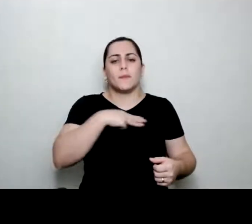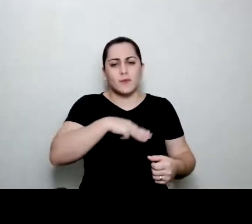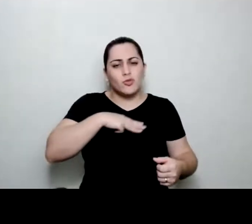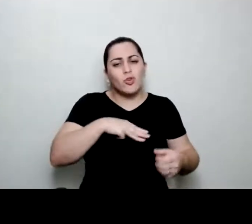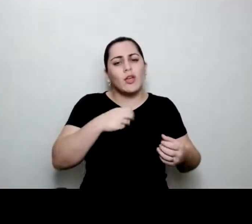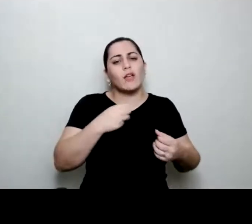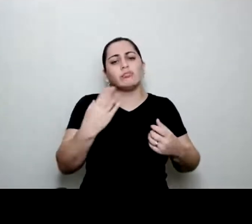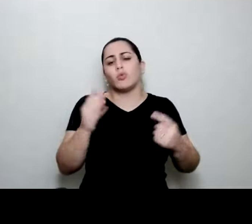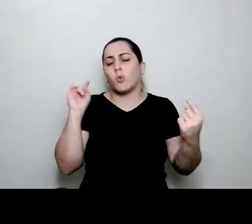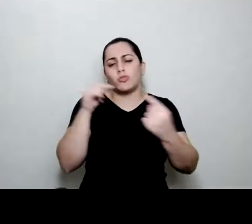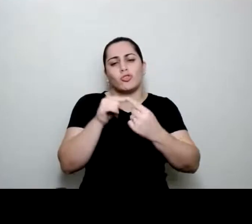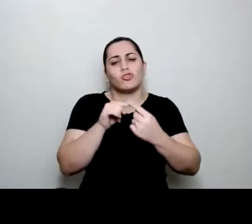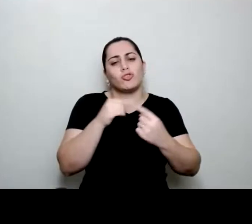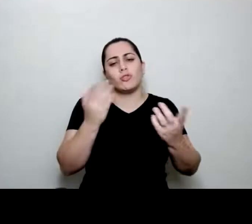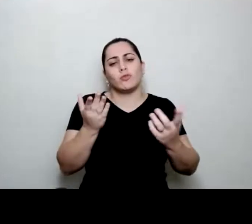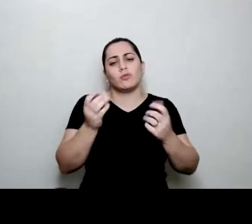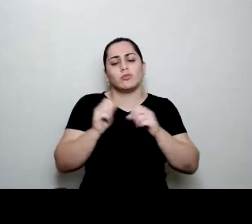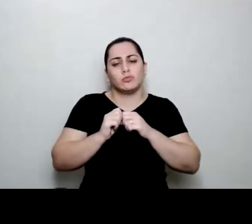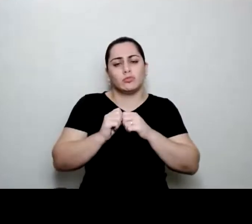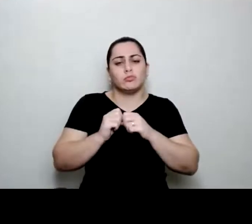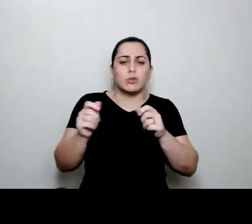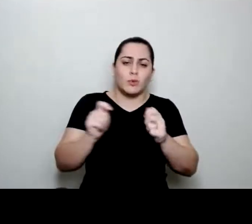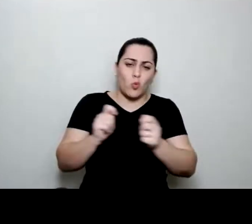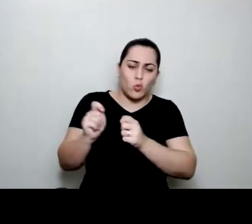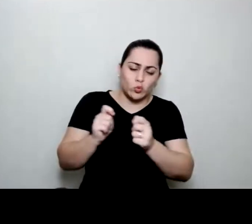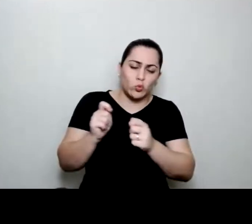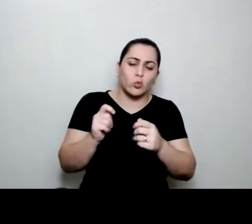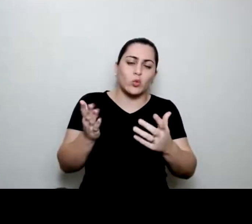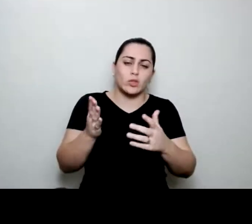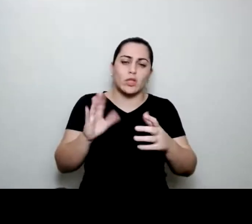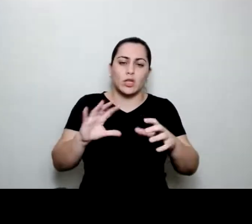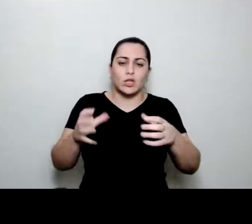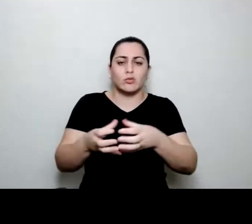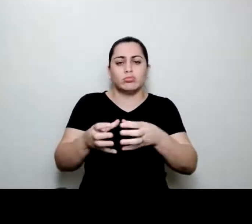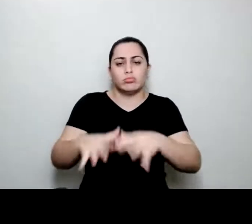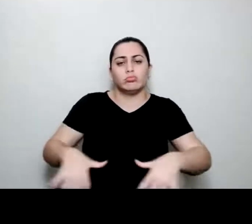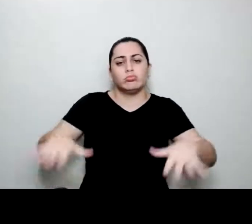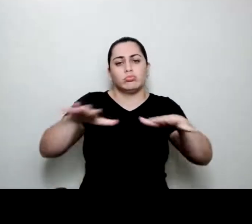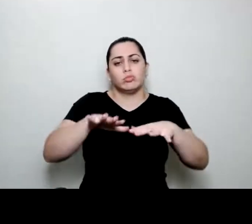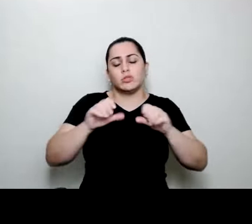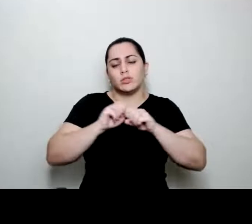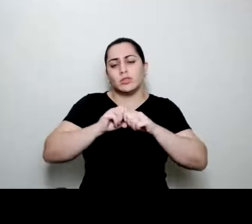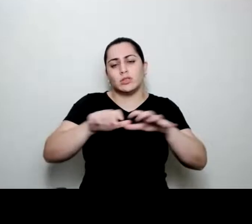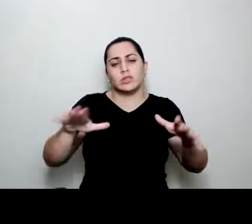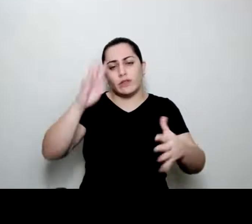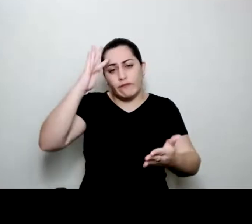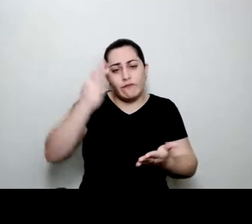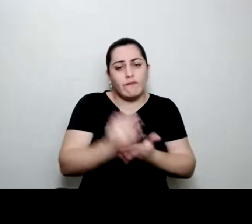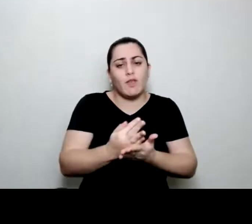objetivos maiores de expansão e controle da colônia, de expansão da fé, de expansão do